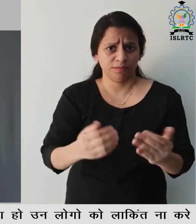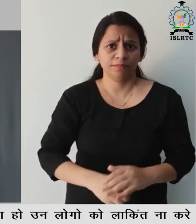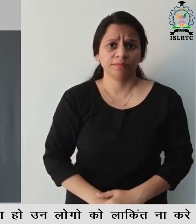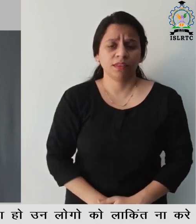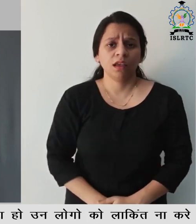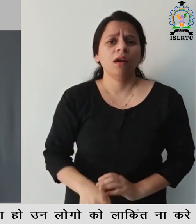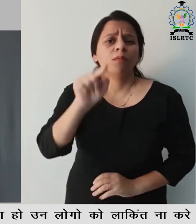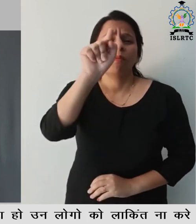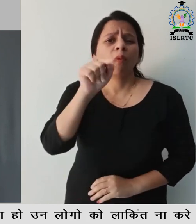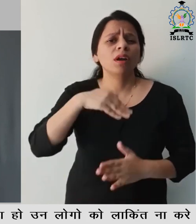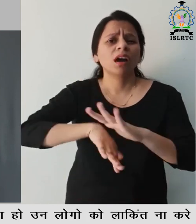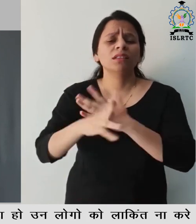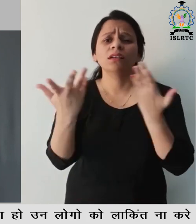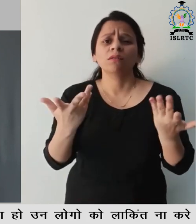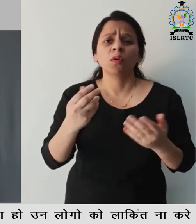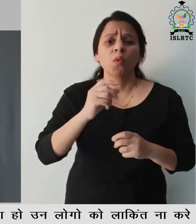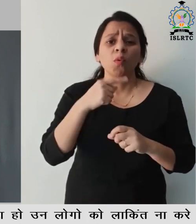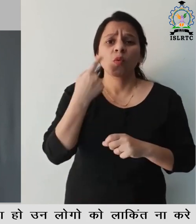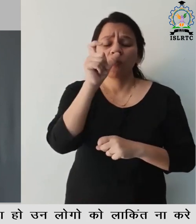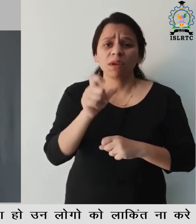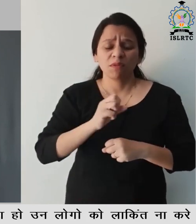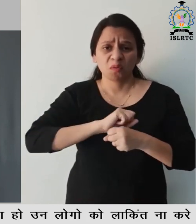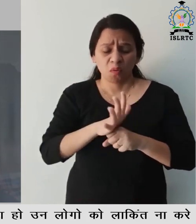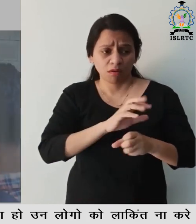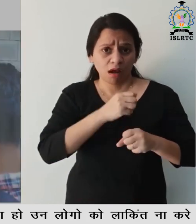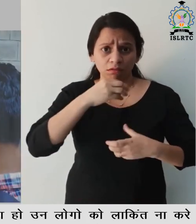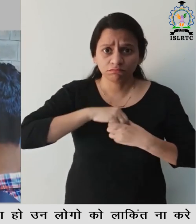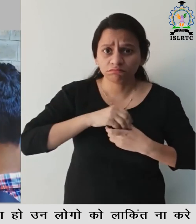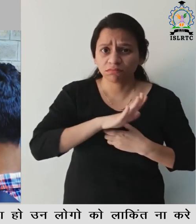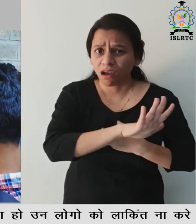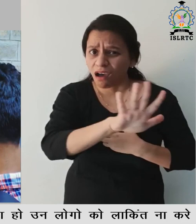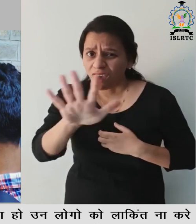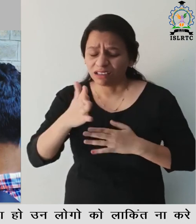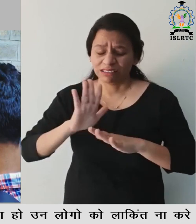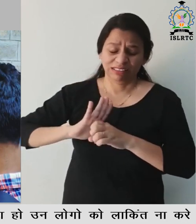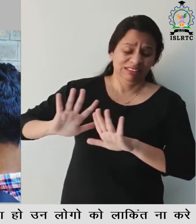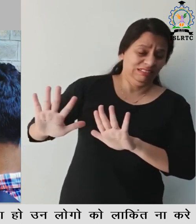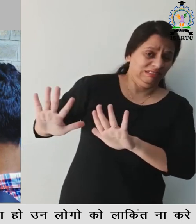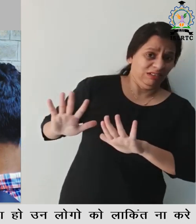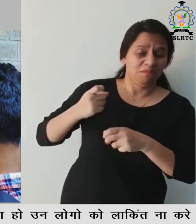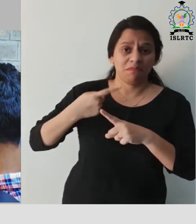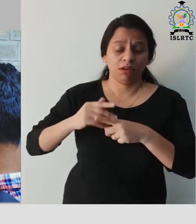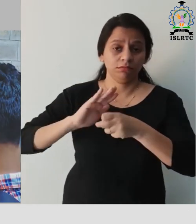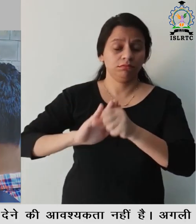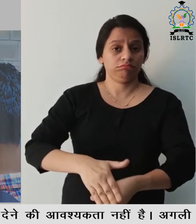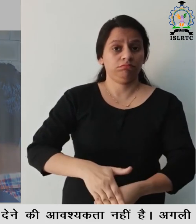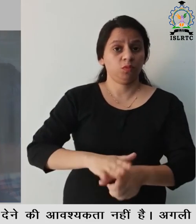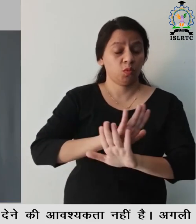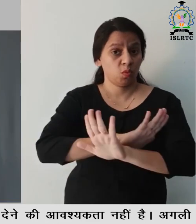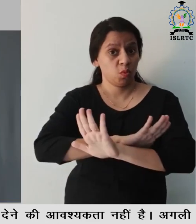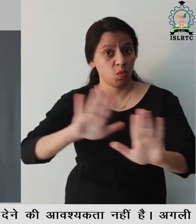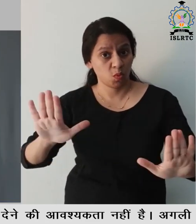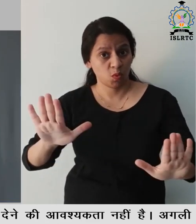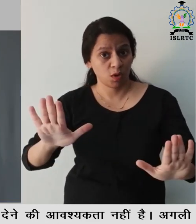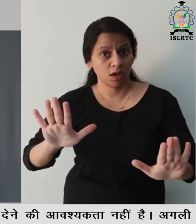यह है कि जिन लोगों को ये रोग हो उन लोगों को लांचित ना करें उन लोगों से किसी प्रकार का भेदभाव ना करें उन लोगों के बारे